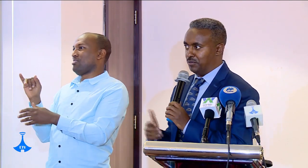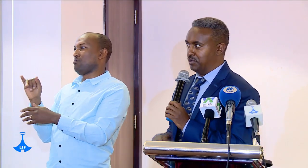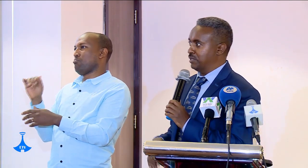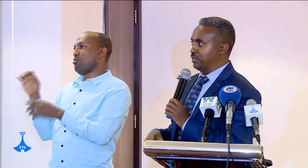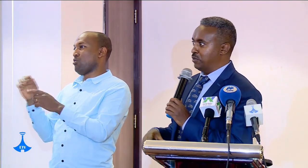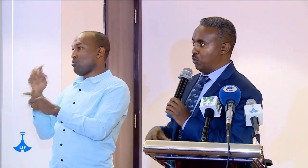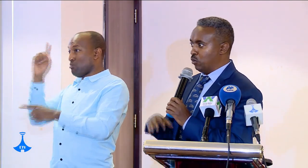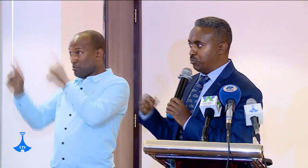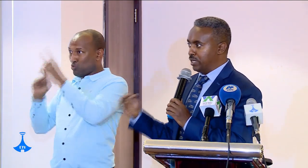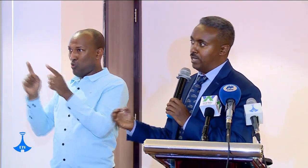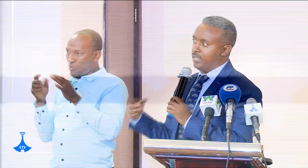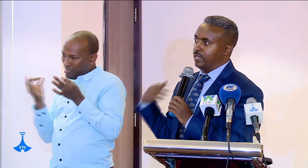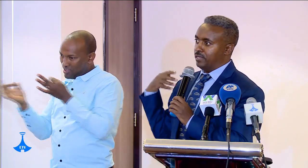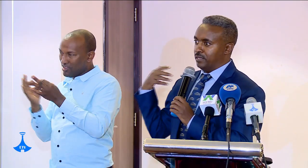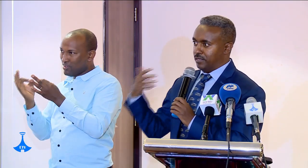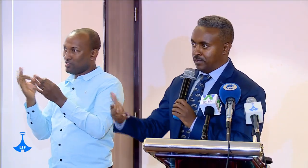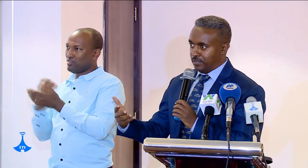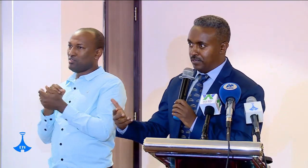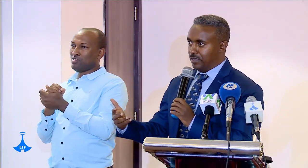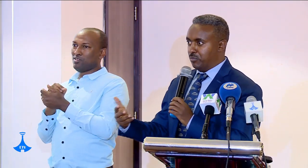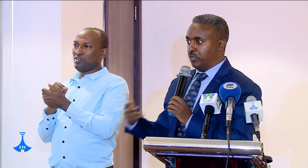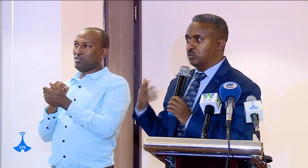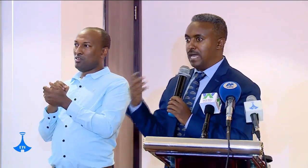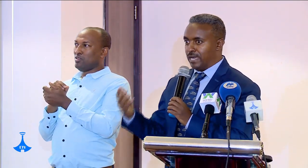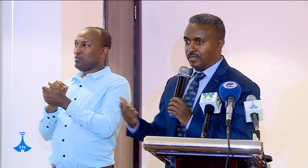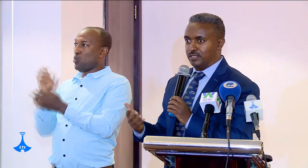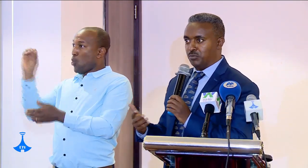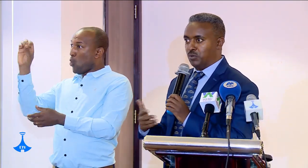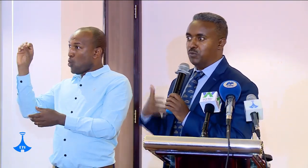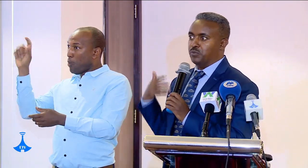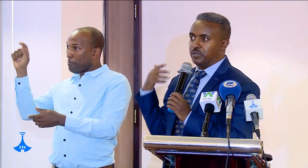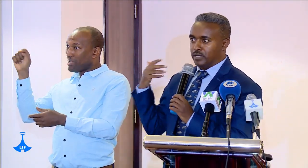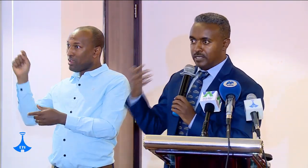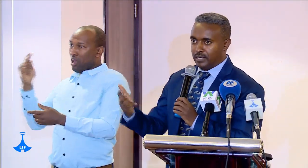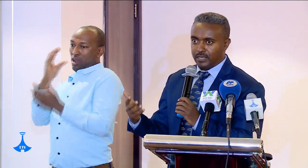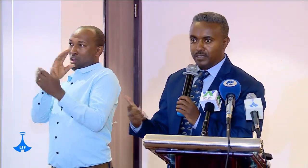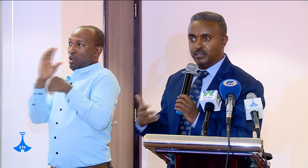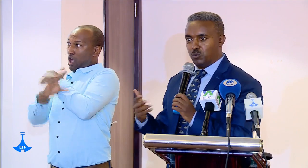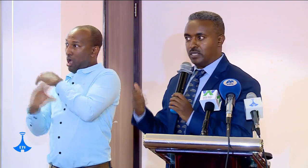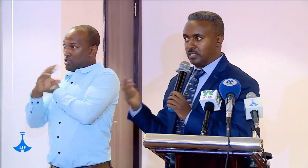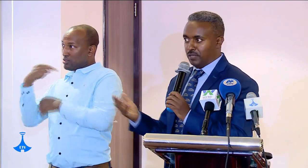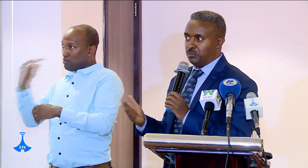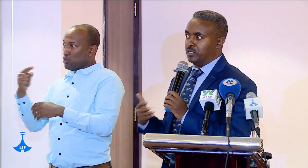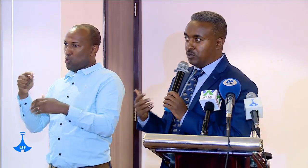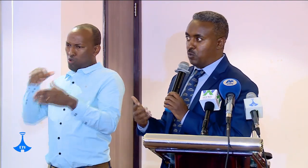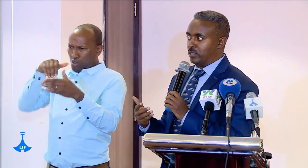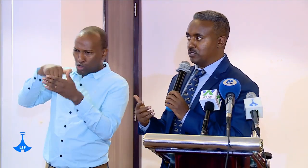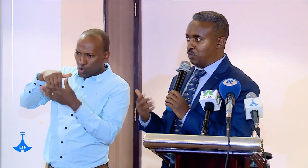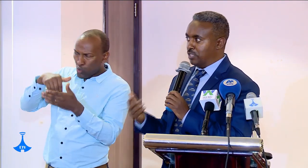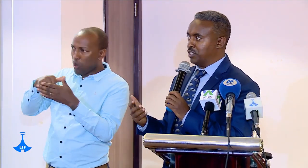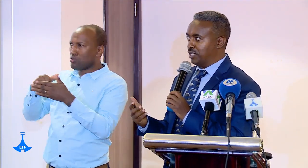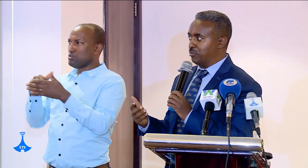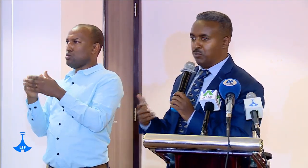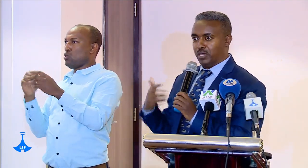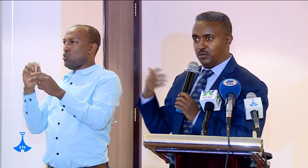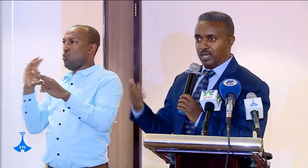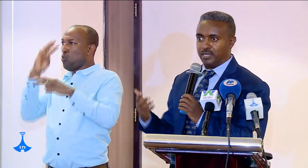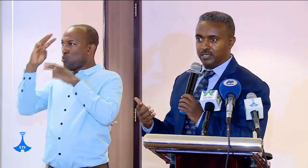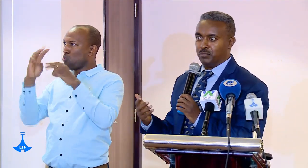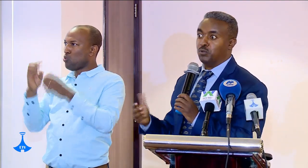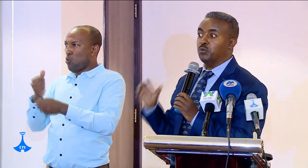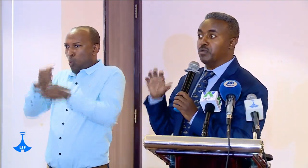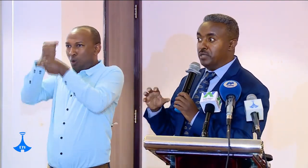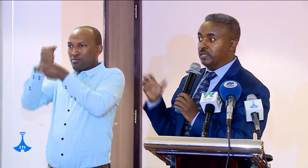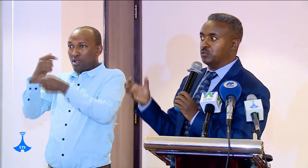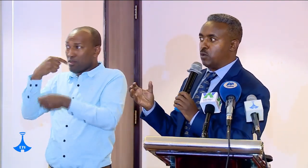ማለት ነው። ኦሎምፒክ ላይ እንደሚሄዱት ለሀገር ተብሎ የእግር ኳስ ያለም እግር ኳስ ዋንጫ እንደሚባለው